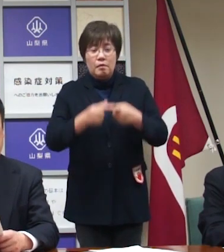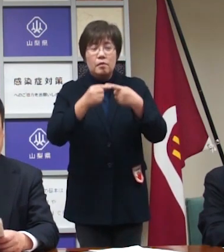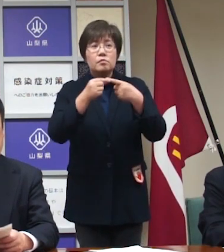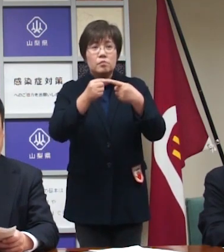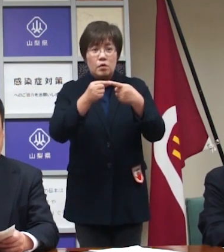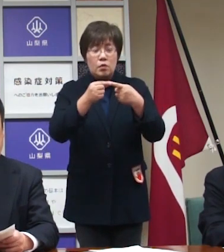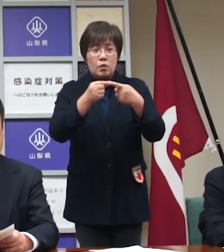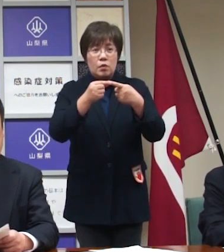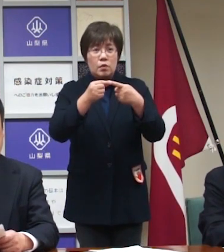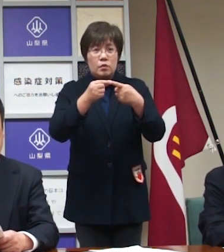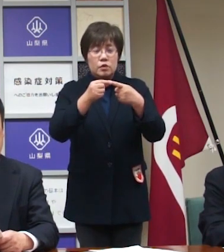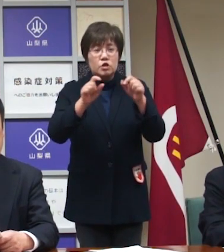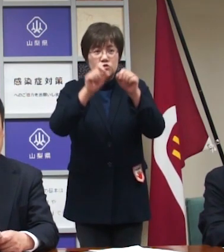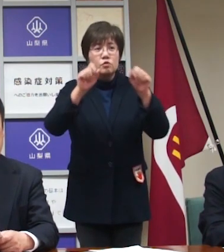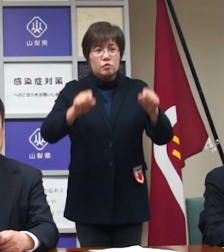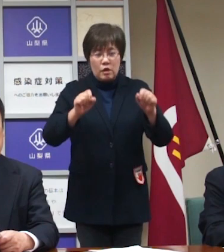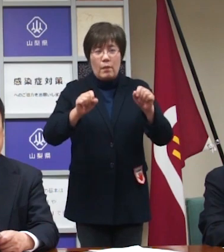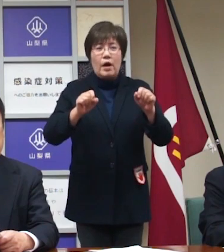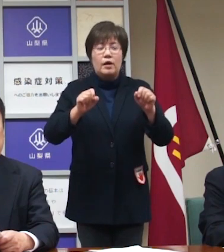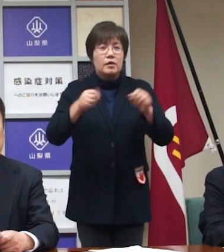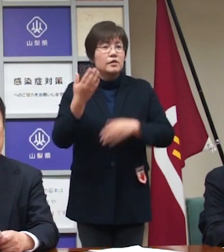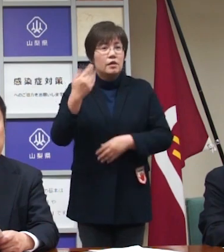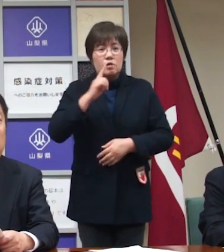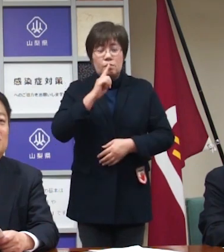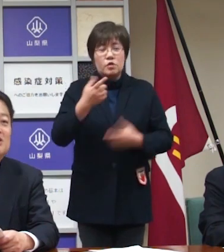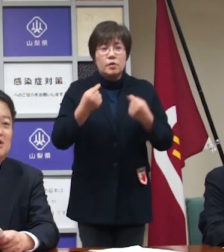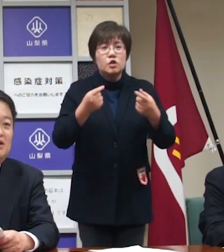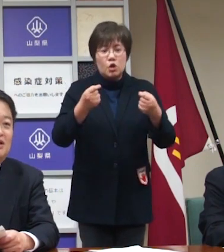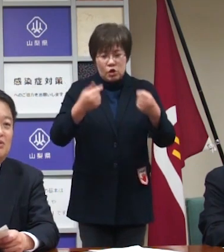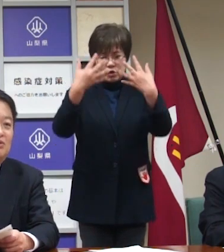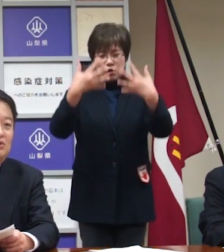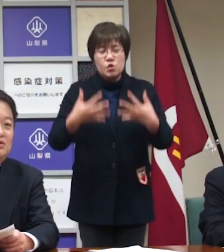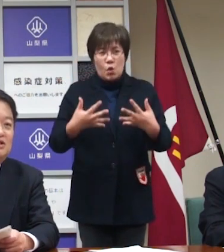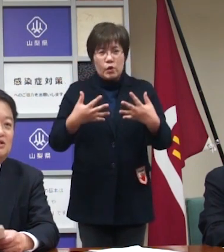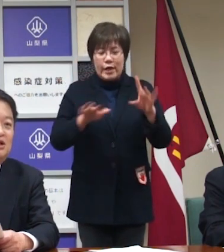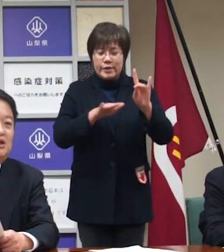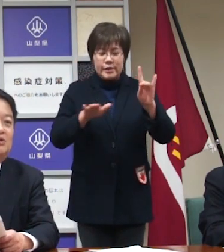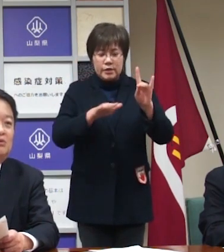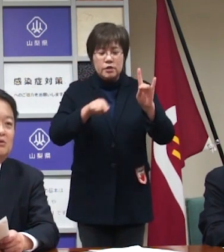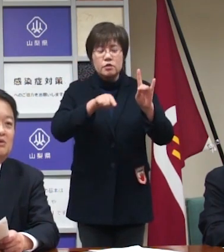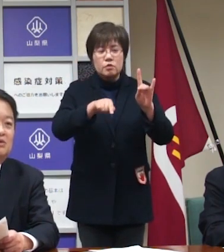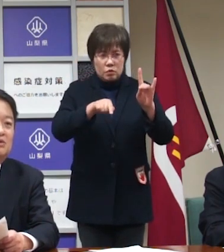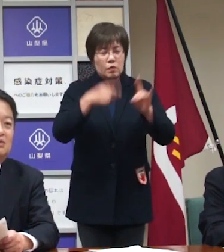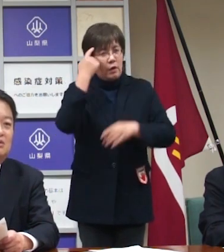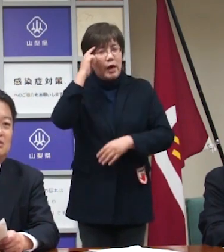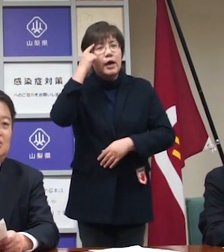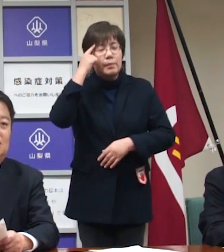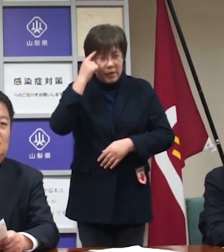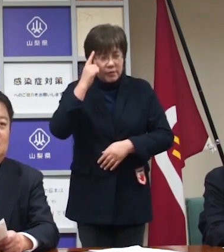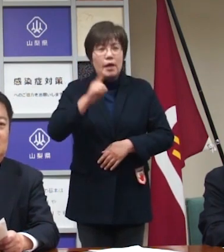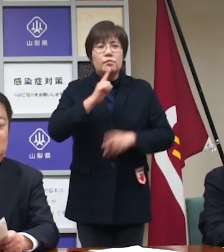については公表を先ほど申し上げました基準に照らしまして、公表を差し控えたいと思います。